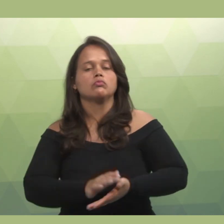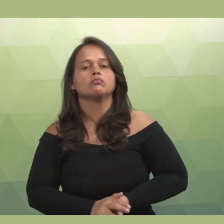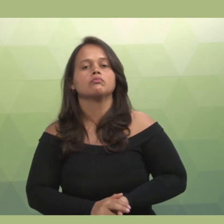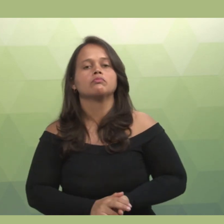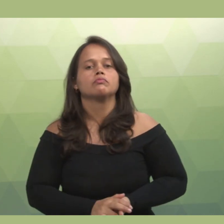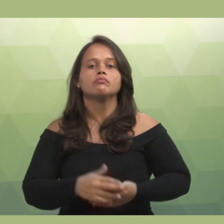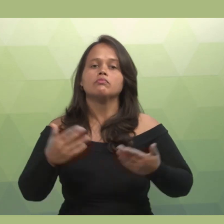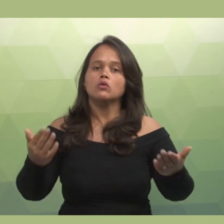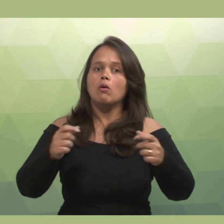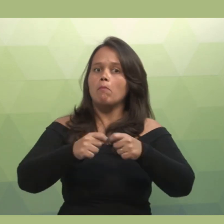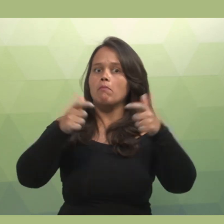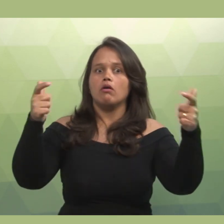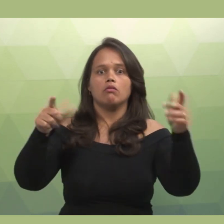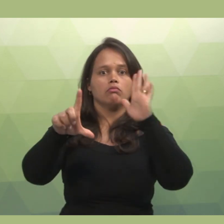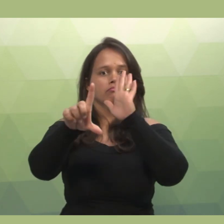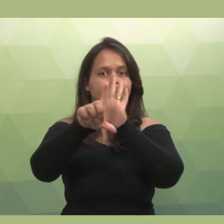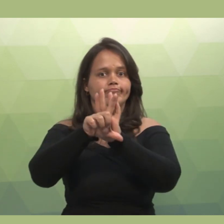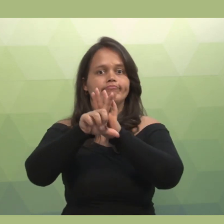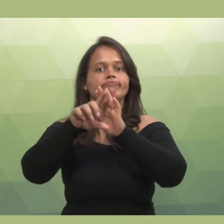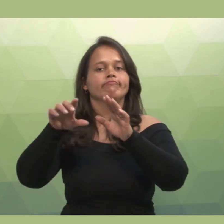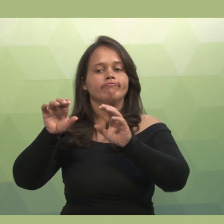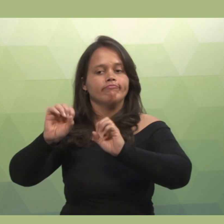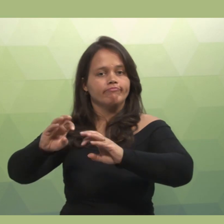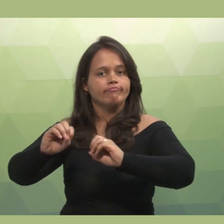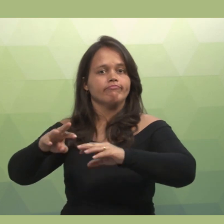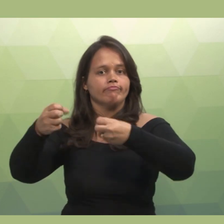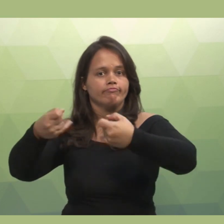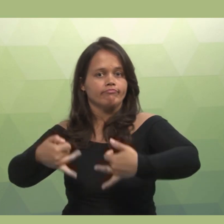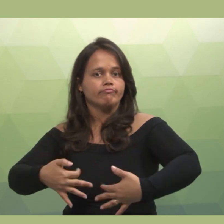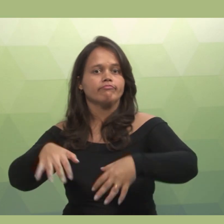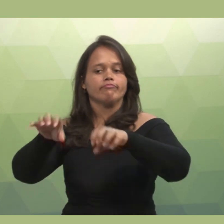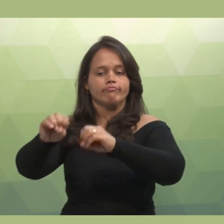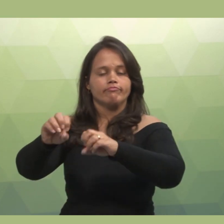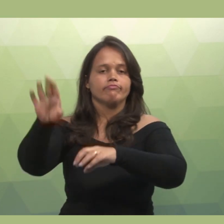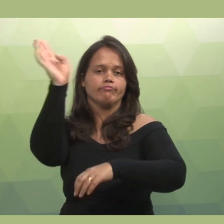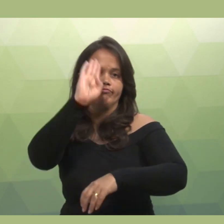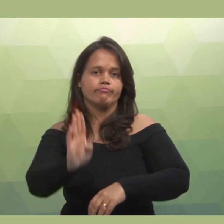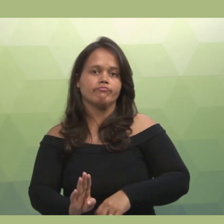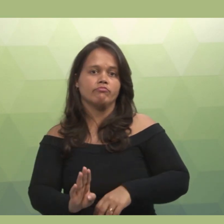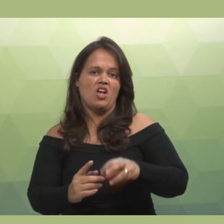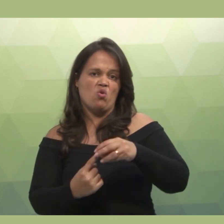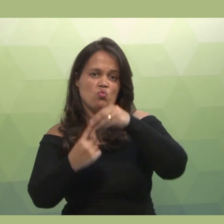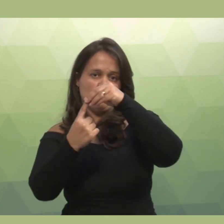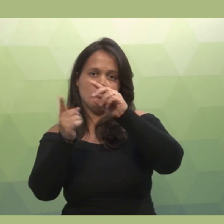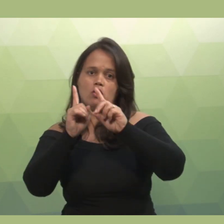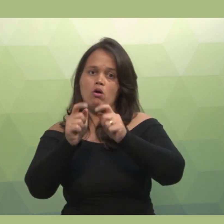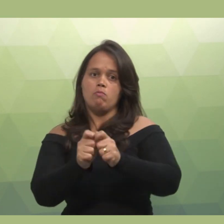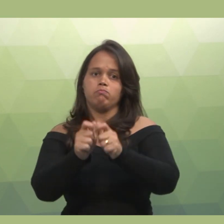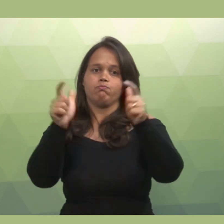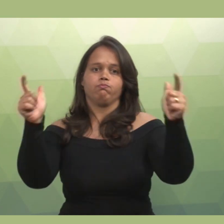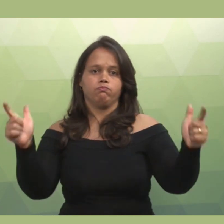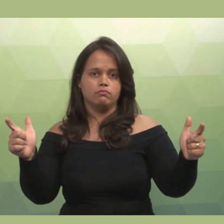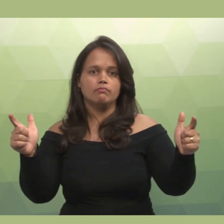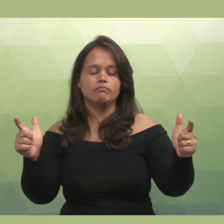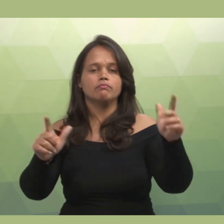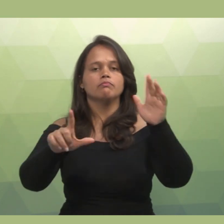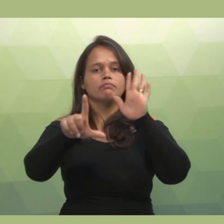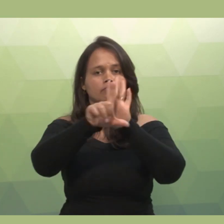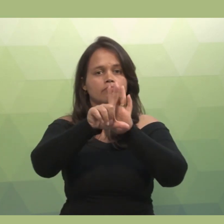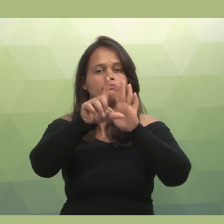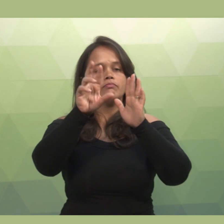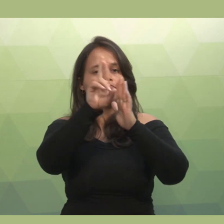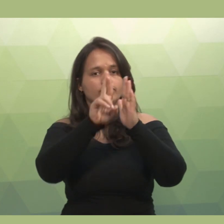trata da educação no Brasil. É a única? Claro que não. Essa é a maior. A Lei de Diretrizes e Bases é uma